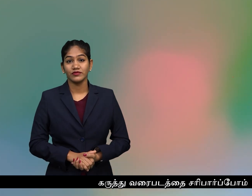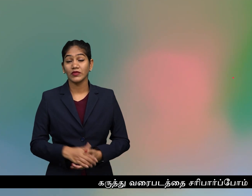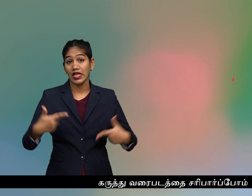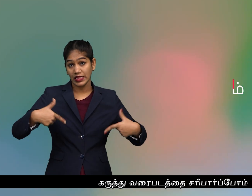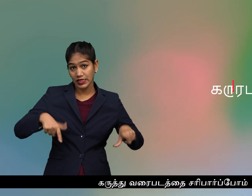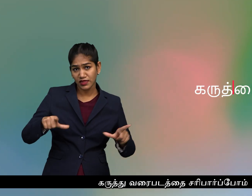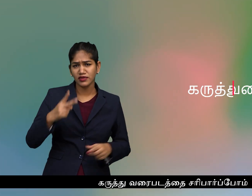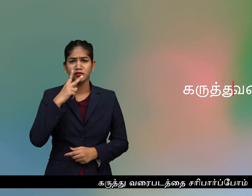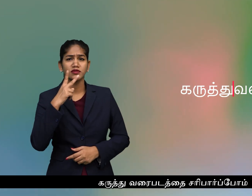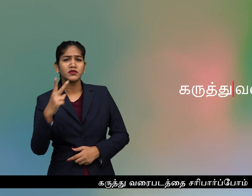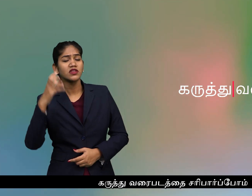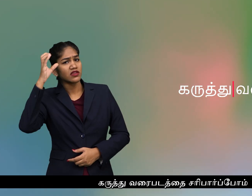கருத்து வரைபடத்தை பார்ப்போம்.